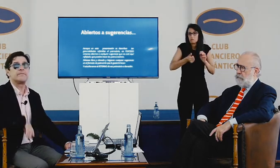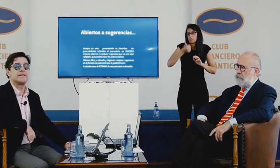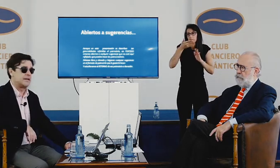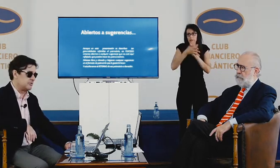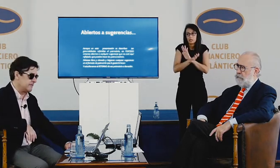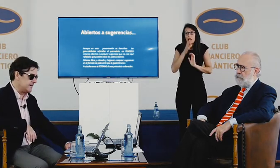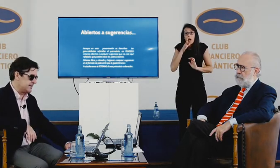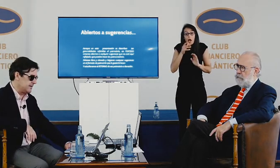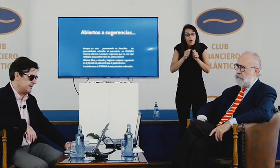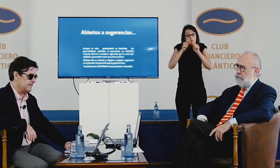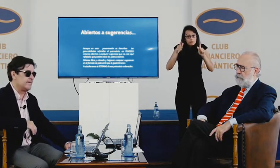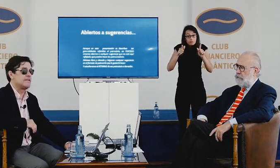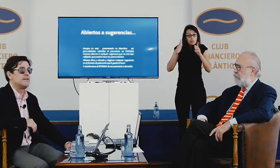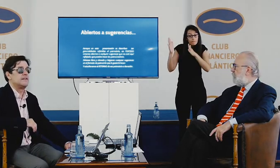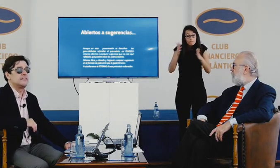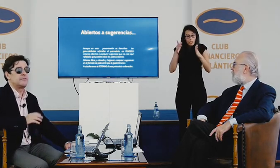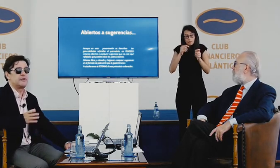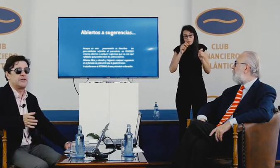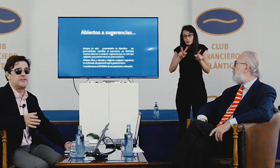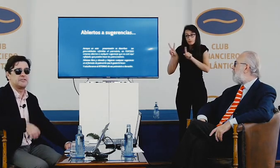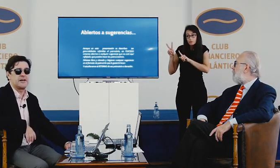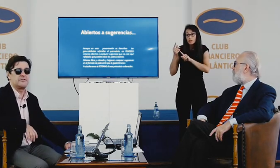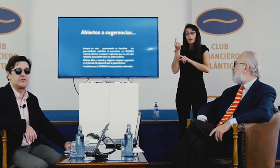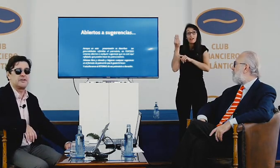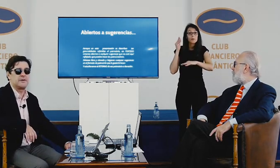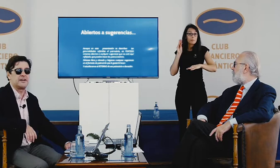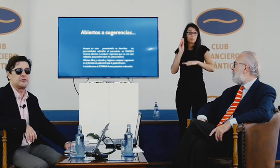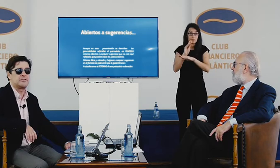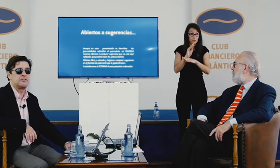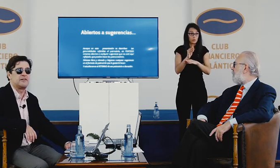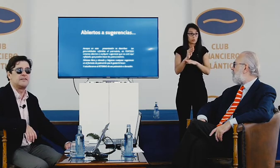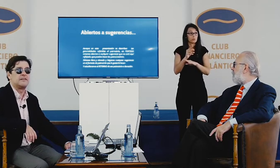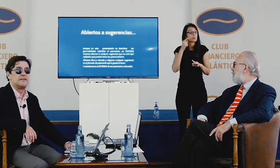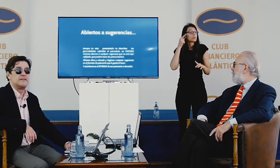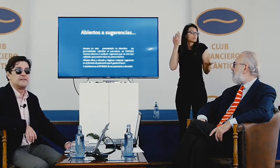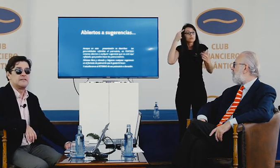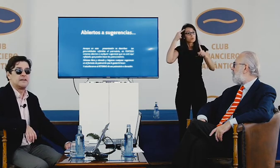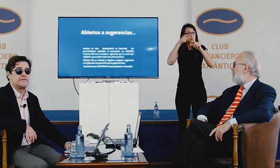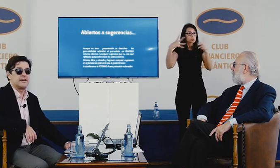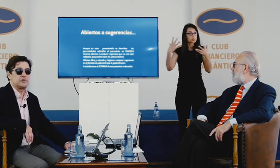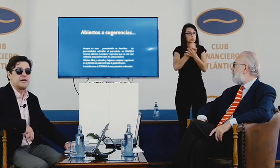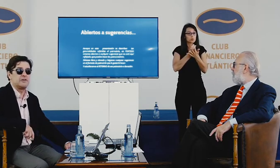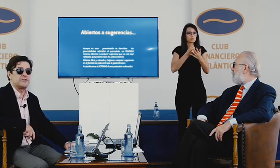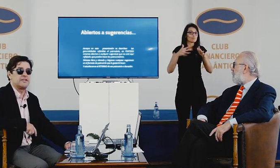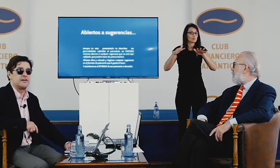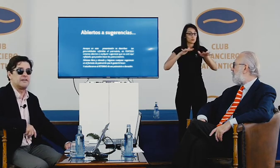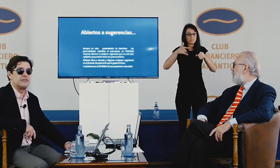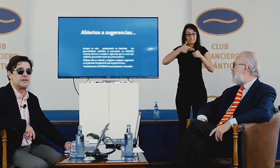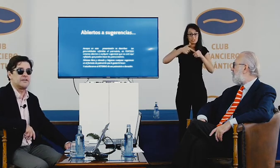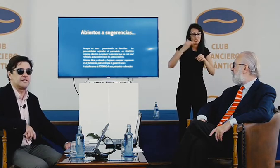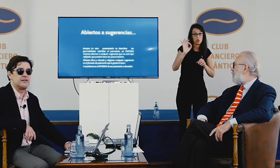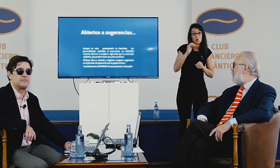aquí, estamos en fase de patrocinios / donaciones. Para que todo se mueva hace falta gasolina o